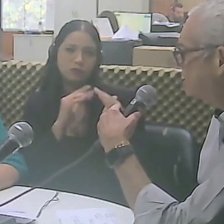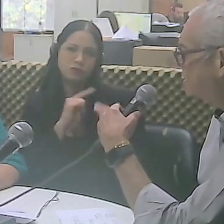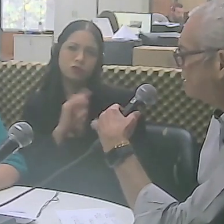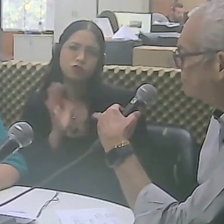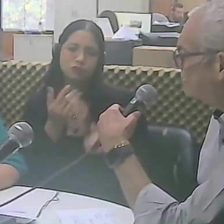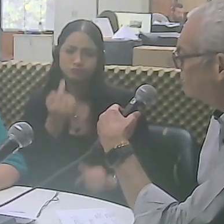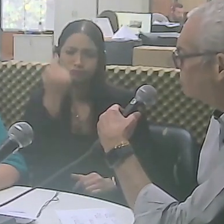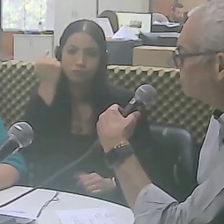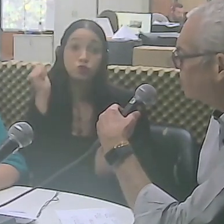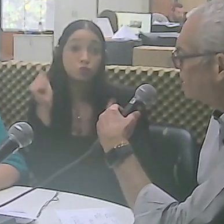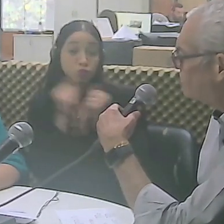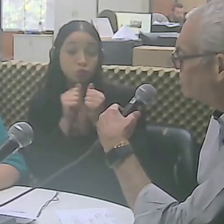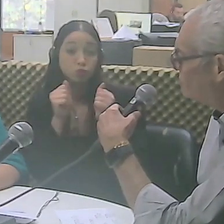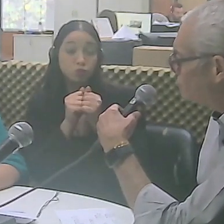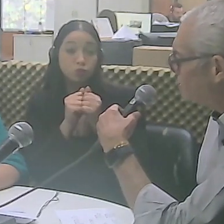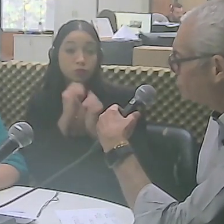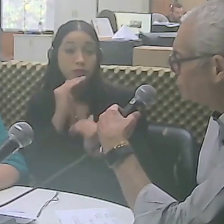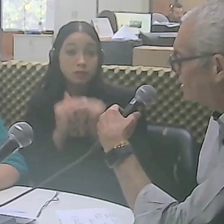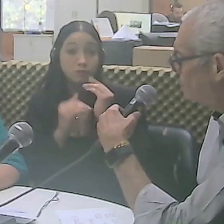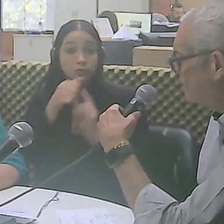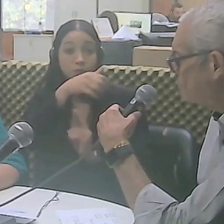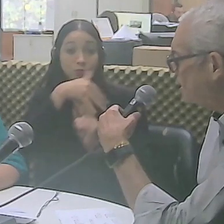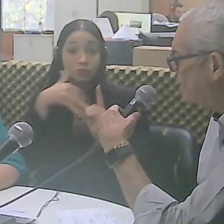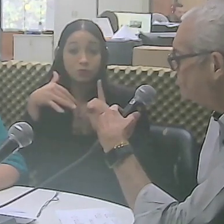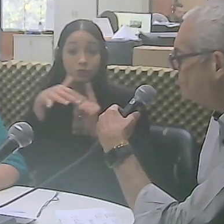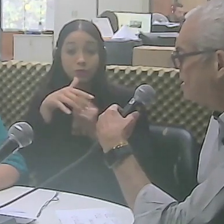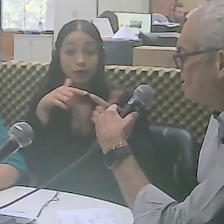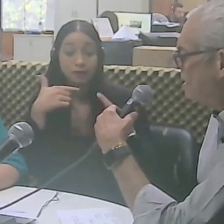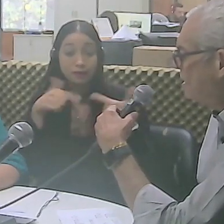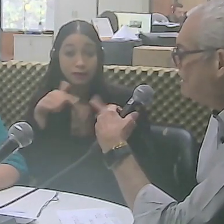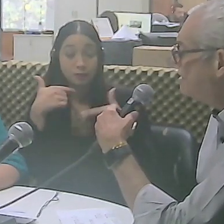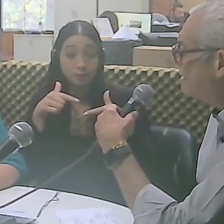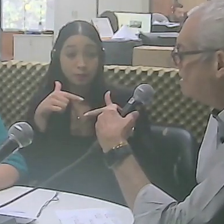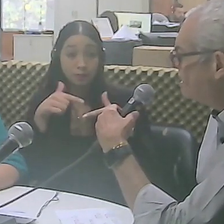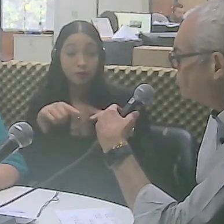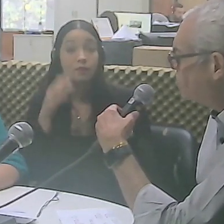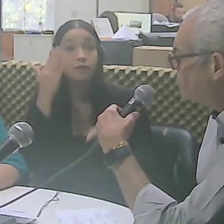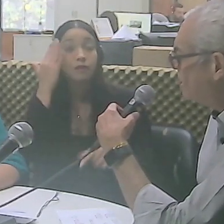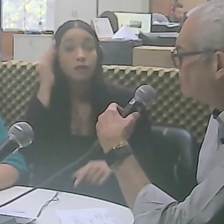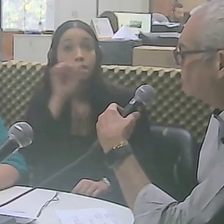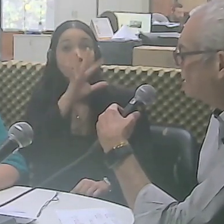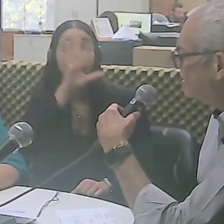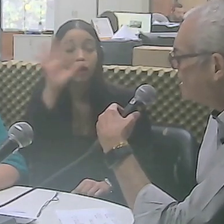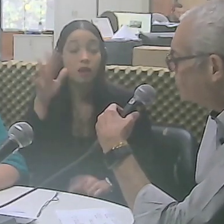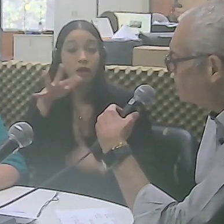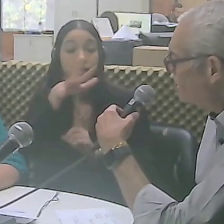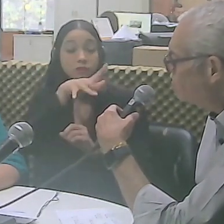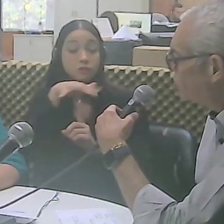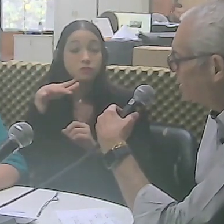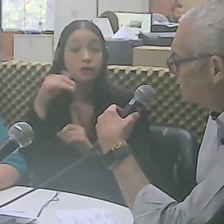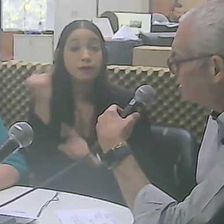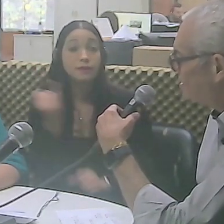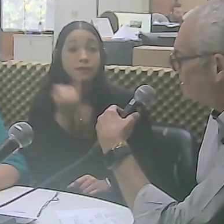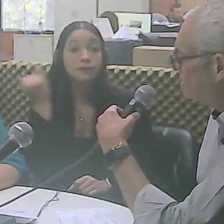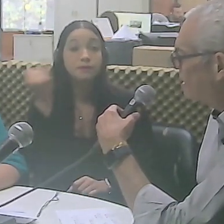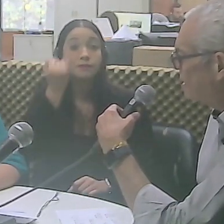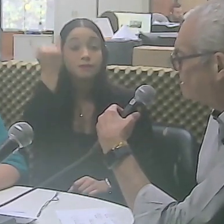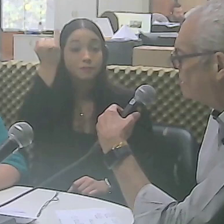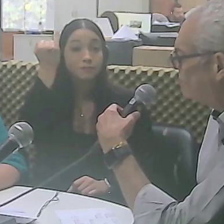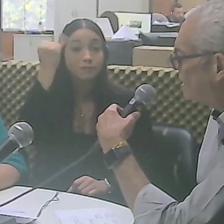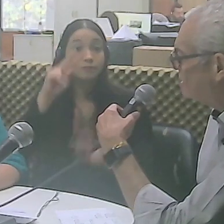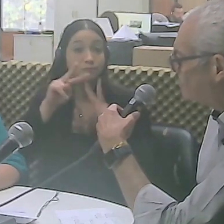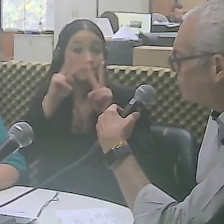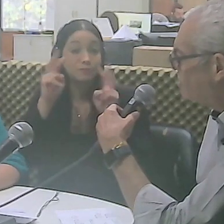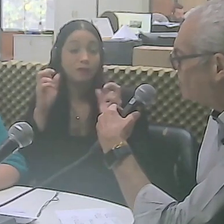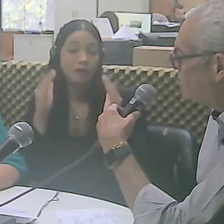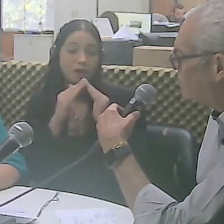existia, mas estava incorporada ao desenvolvimento social e trabalho. E entendendo o momento, entendendo a importância da questão